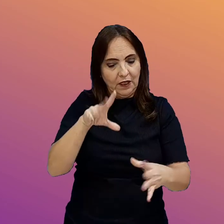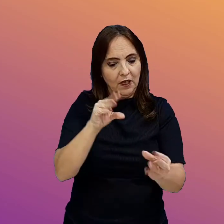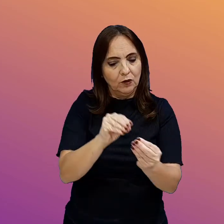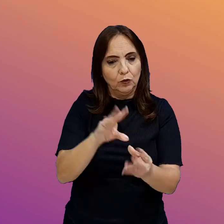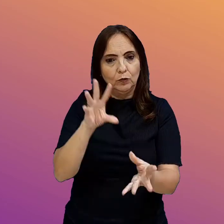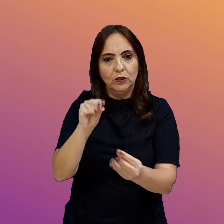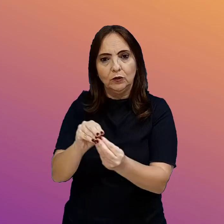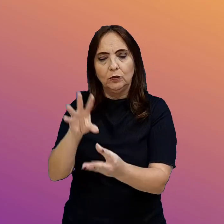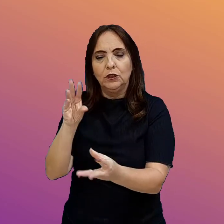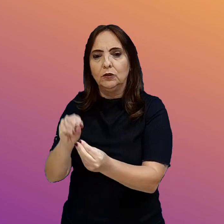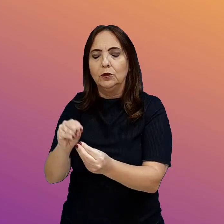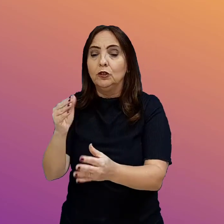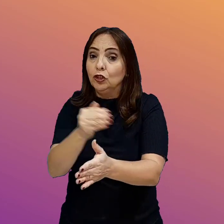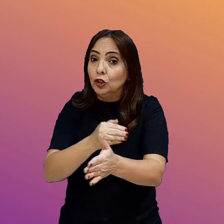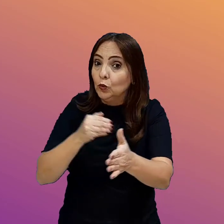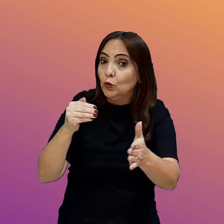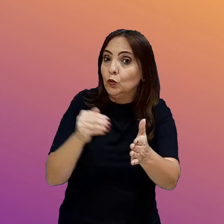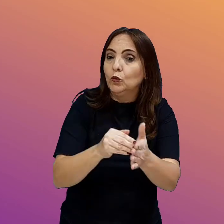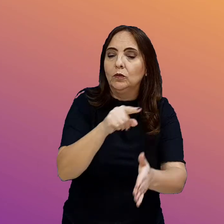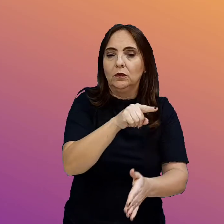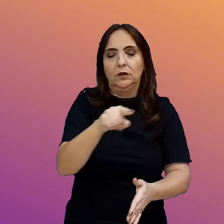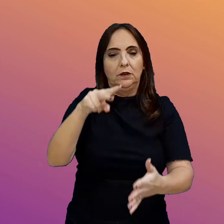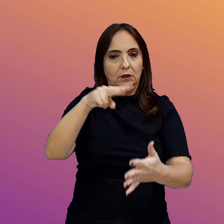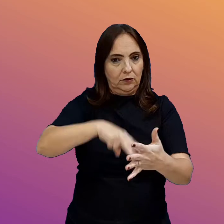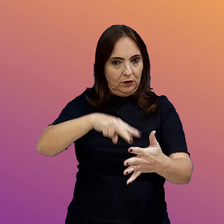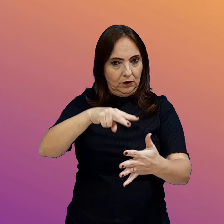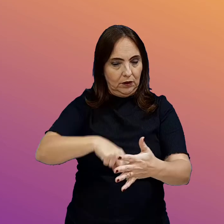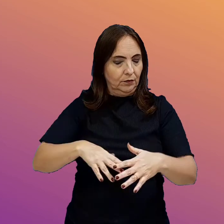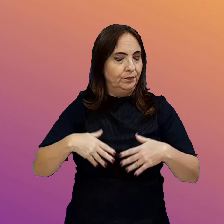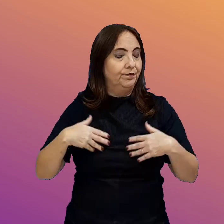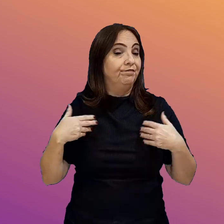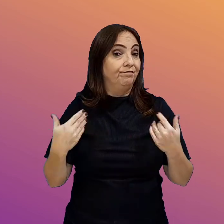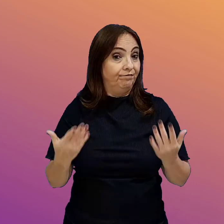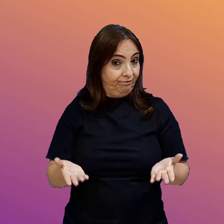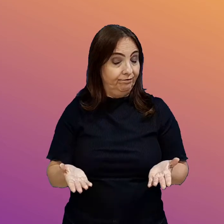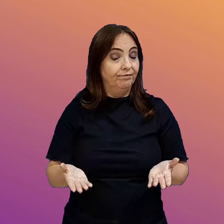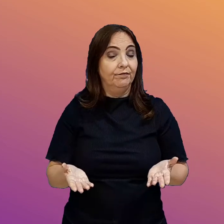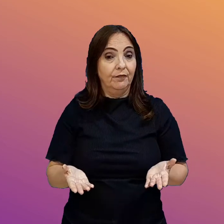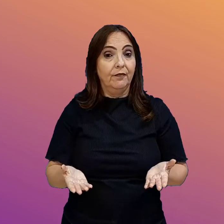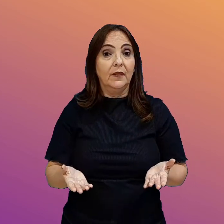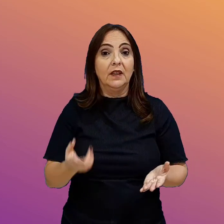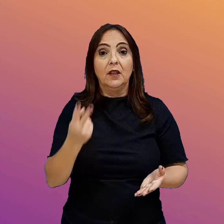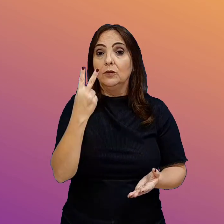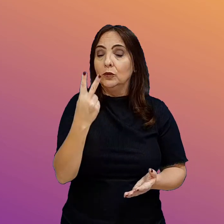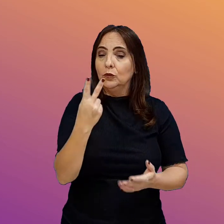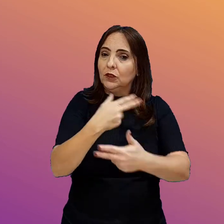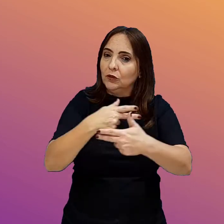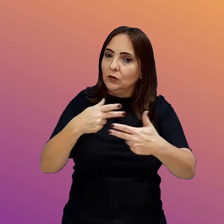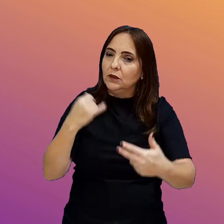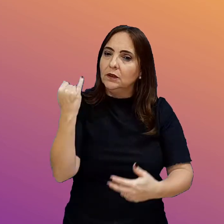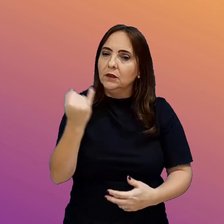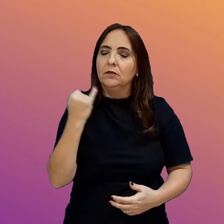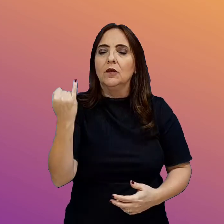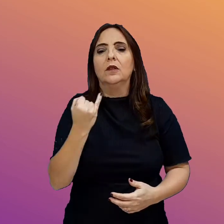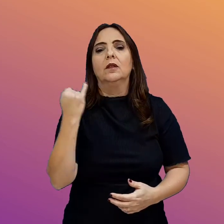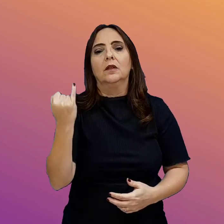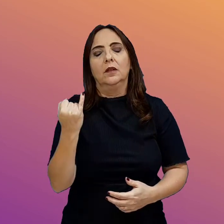um resumo do que vocês leram. Bom, então, há duas lições aí